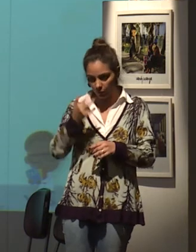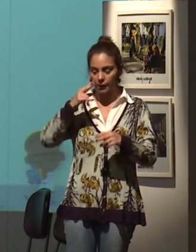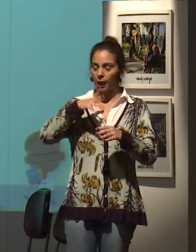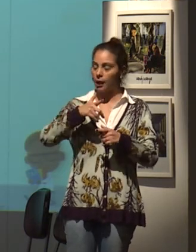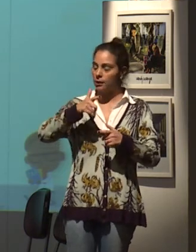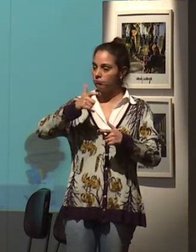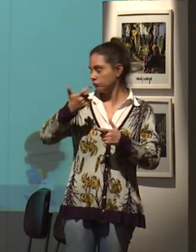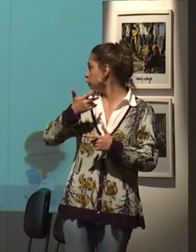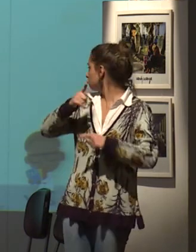Então,